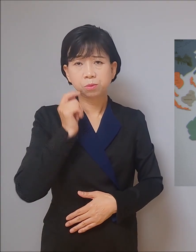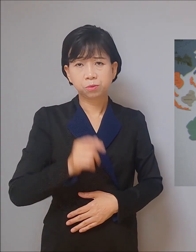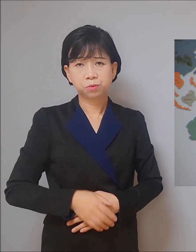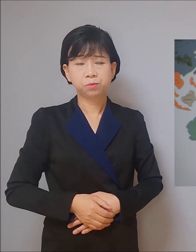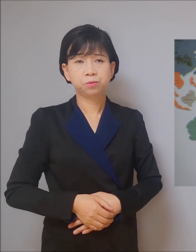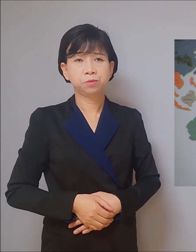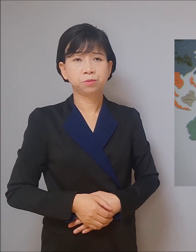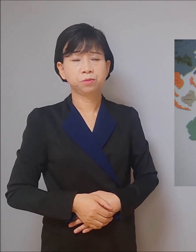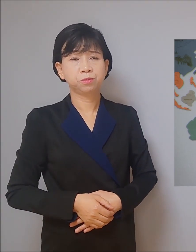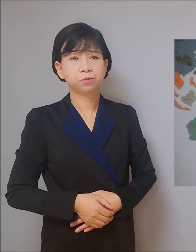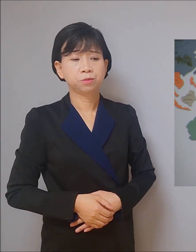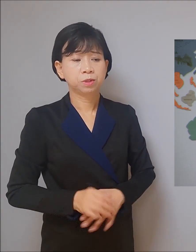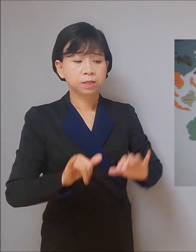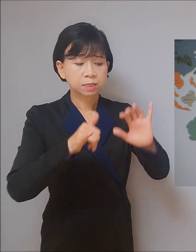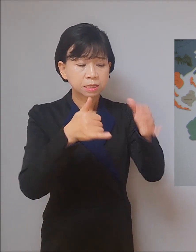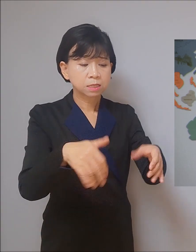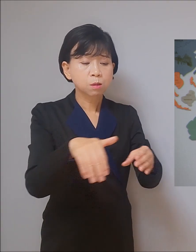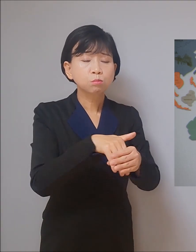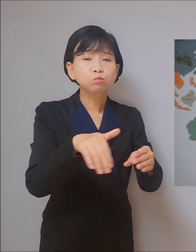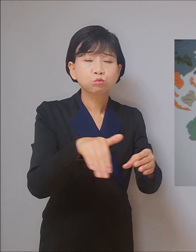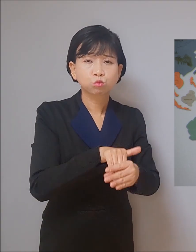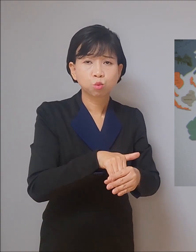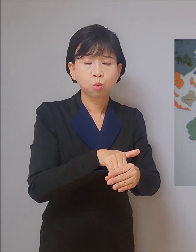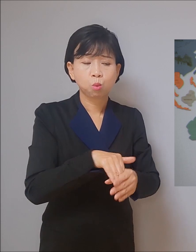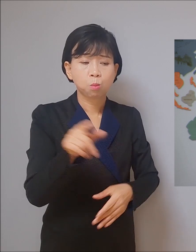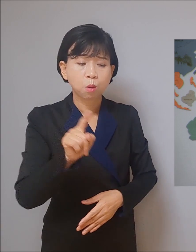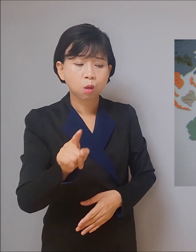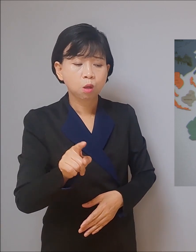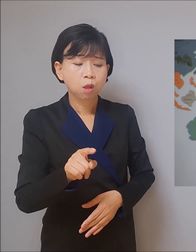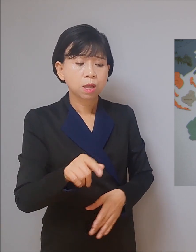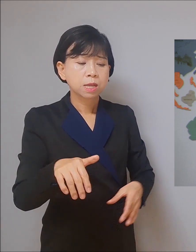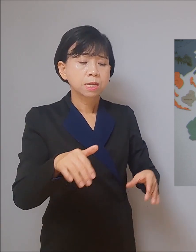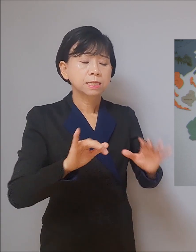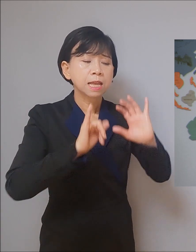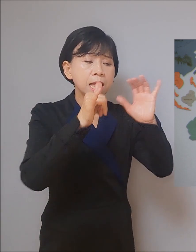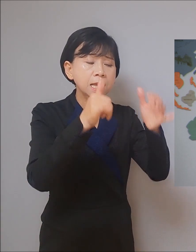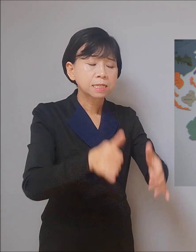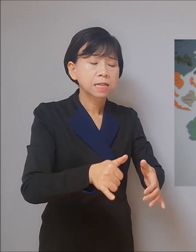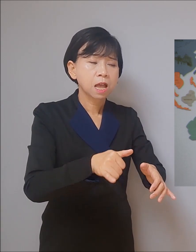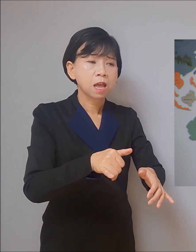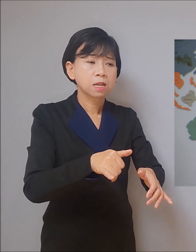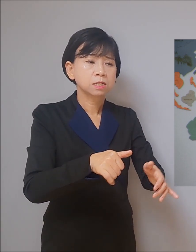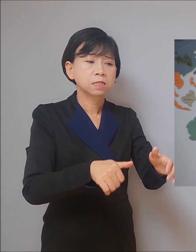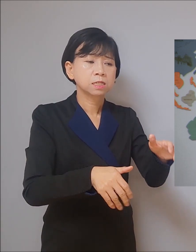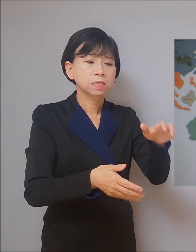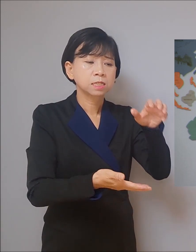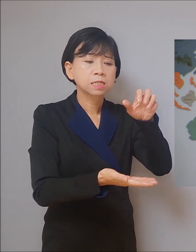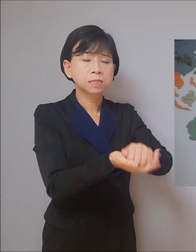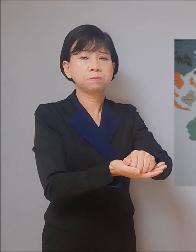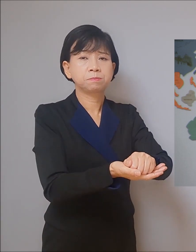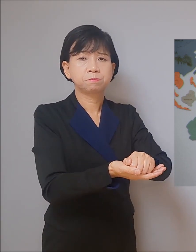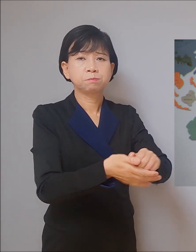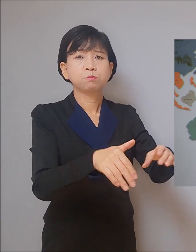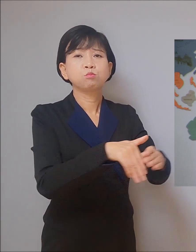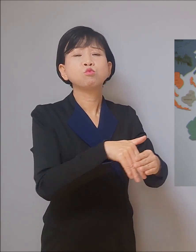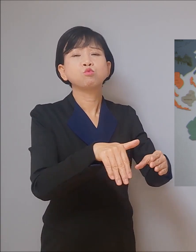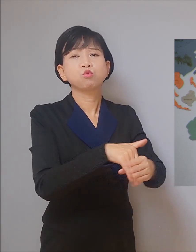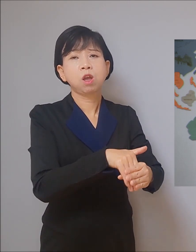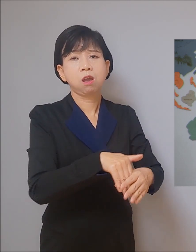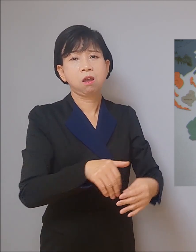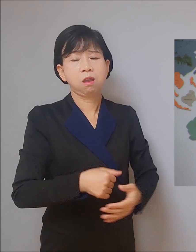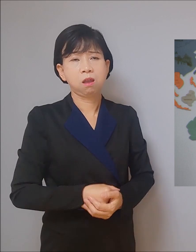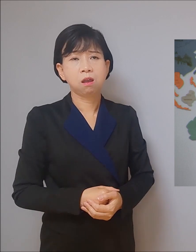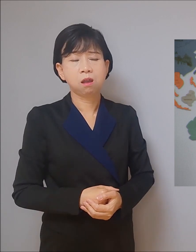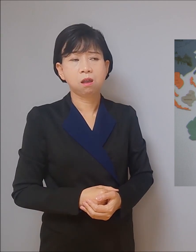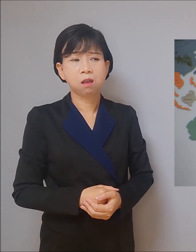없습니다. 이 세상 풍조라는 말은요 세상을 지배하고 있는 문화를 말하고 있는 거예요. 공중의 권세 잡은